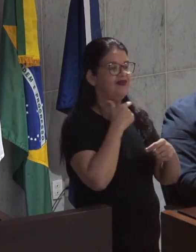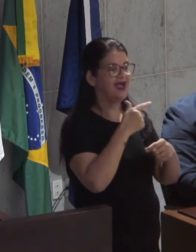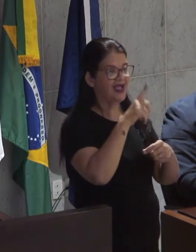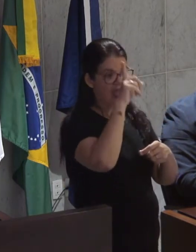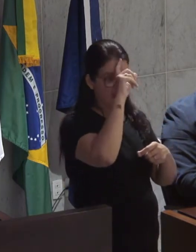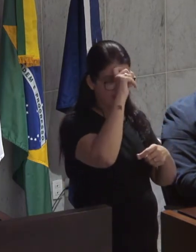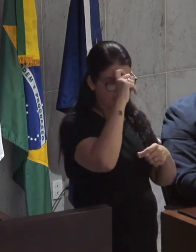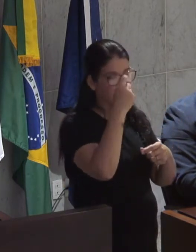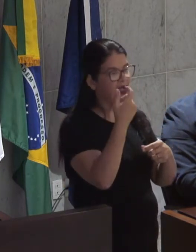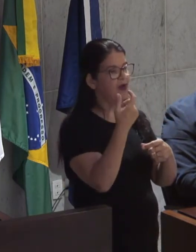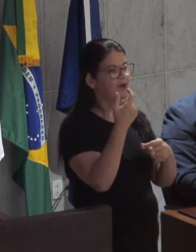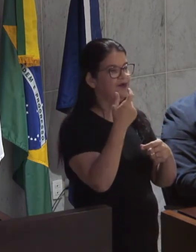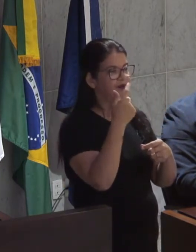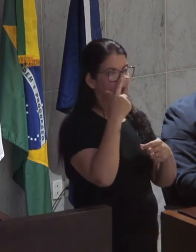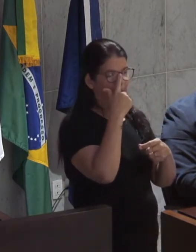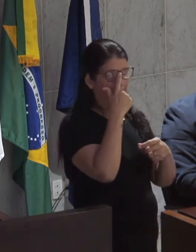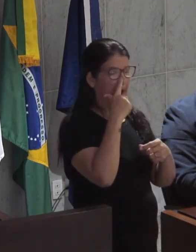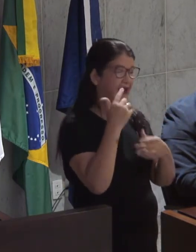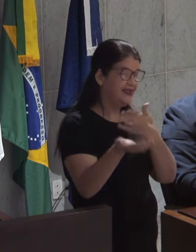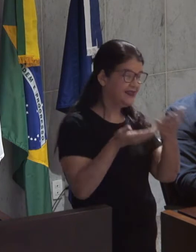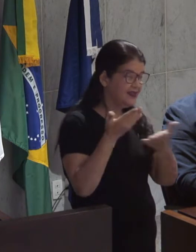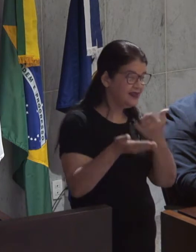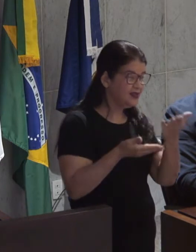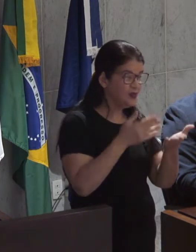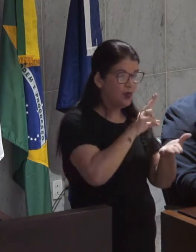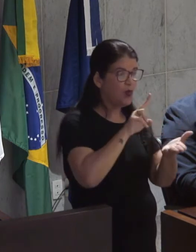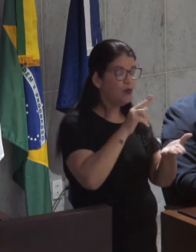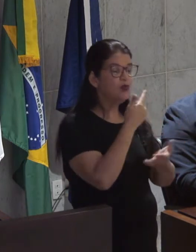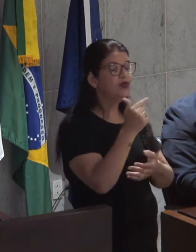hospital nele ser atendido como indigente.